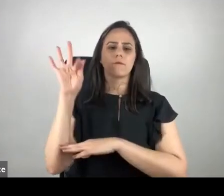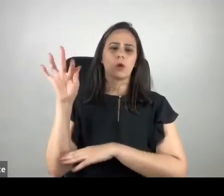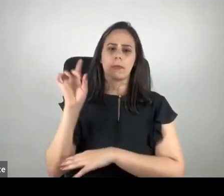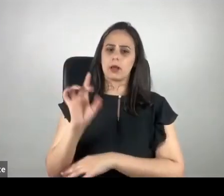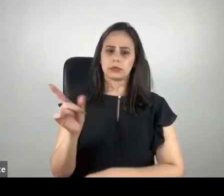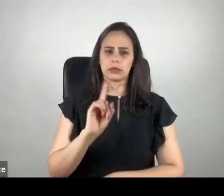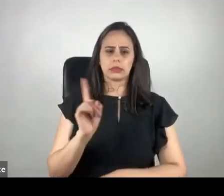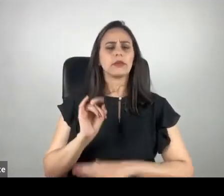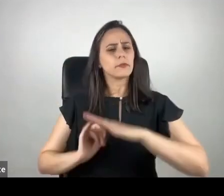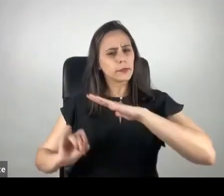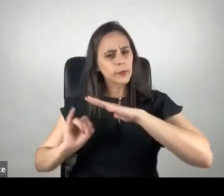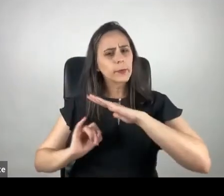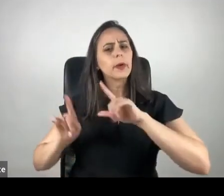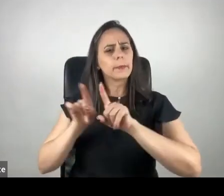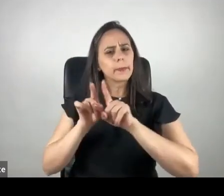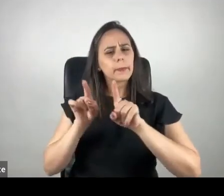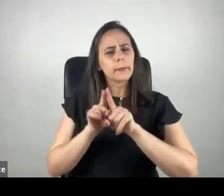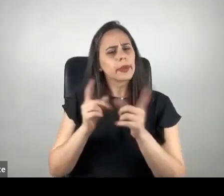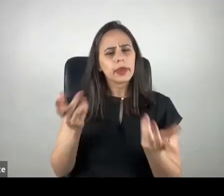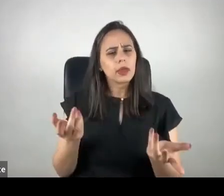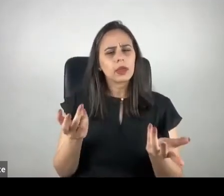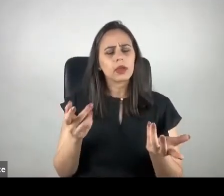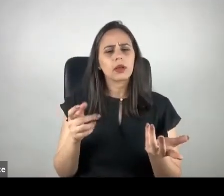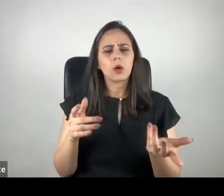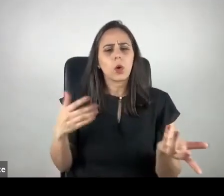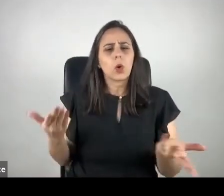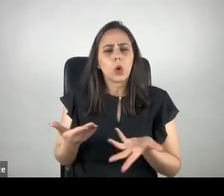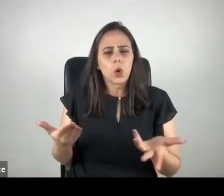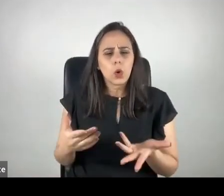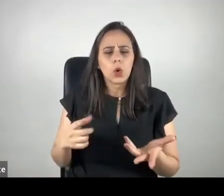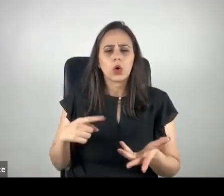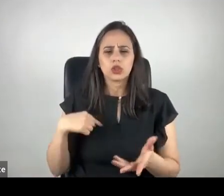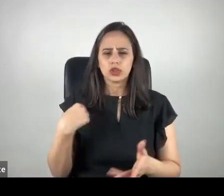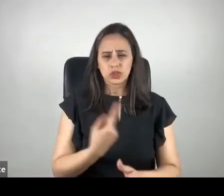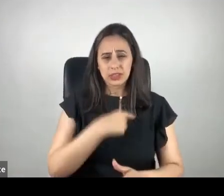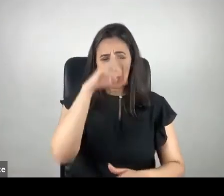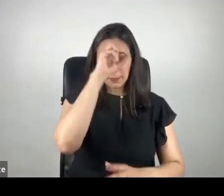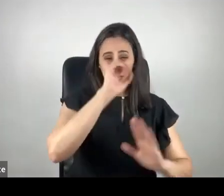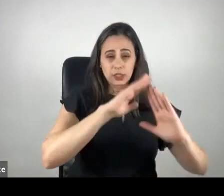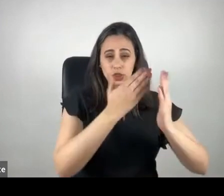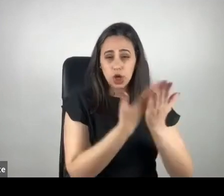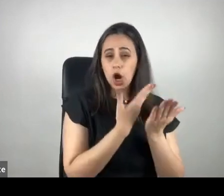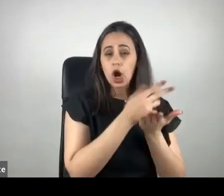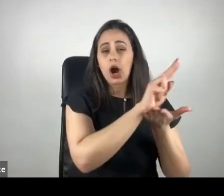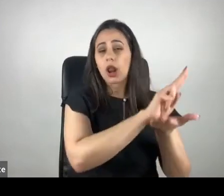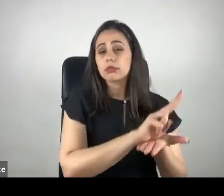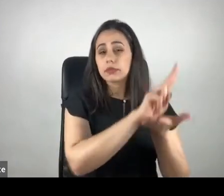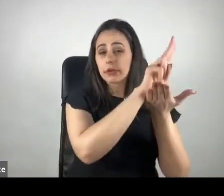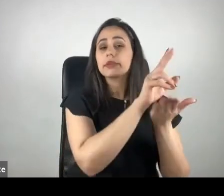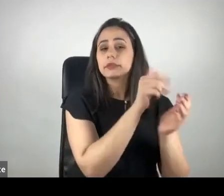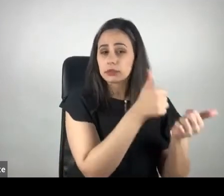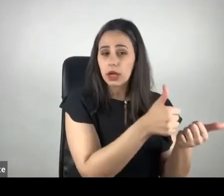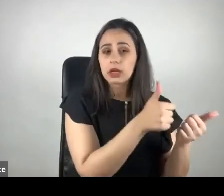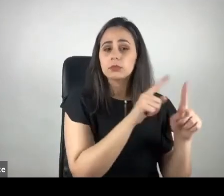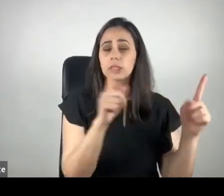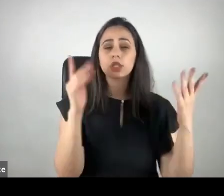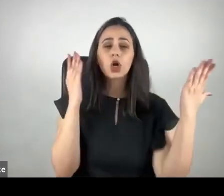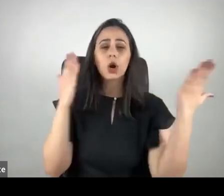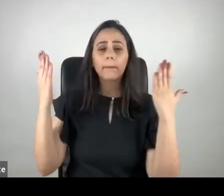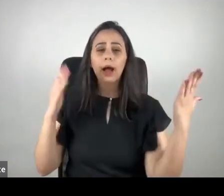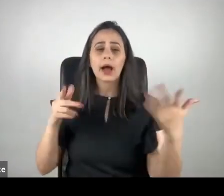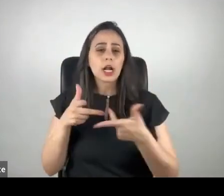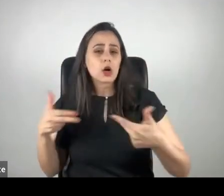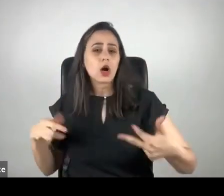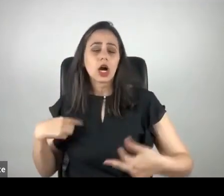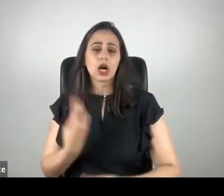ensino informal. Quanto que a gente aprende hoje realmente na escola, na universidade, em comparação com o que a gente